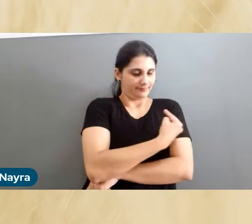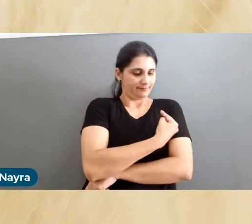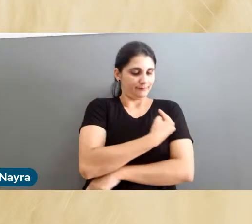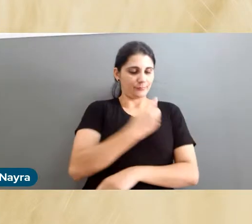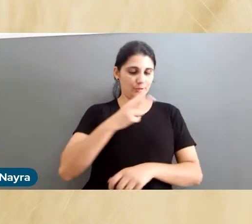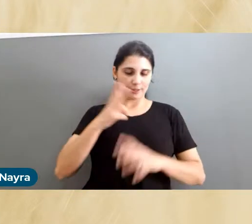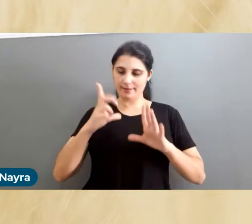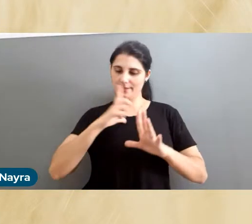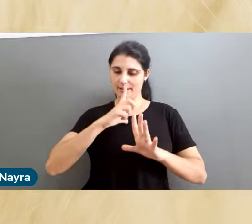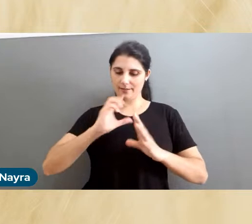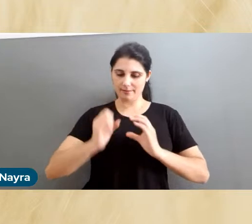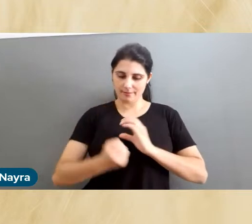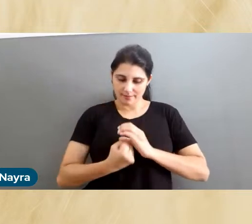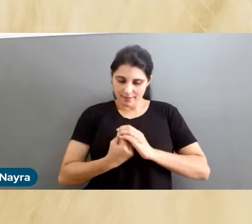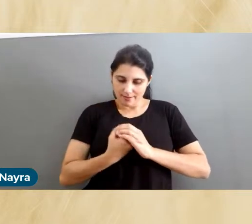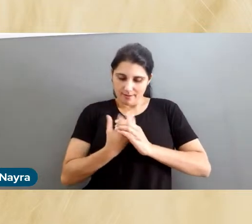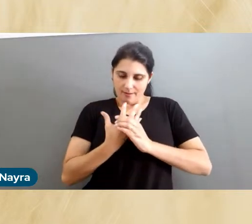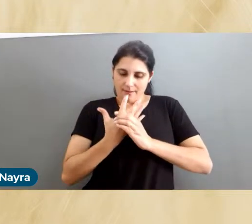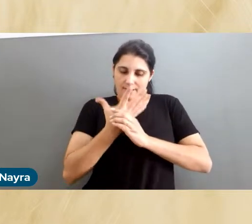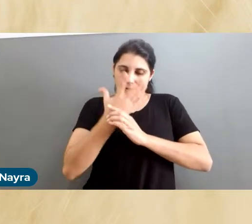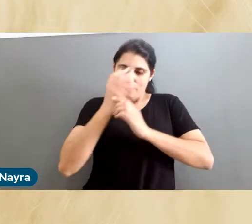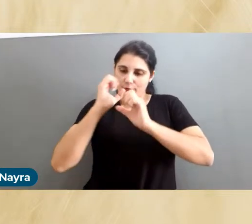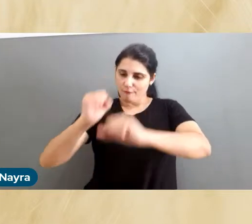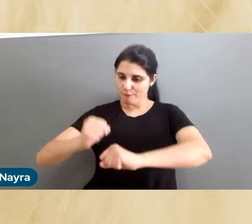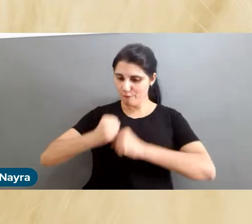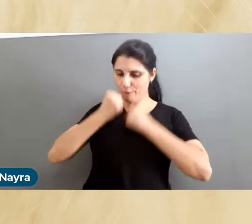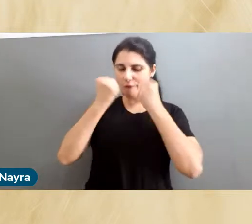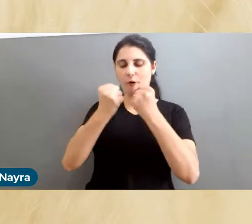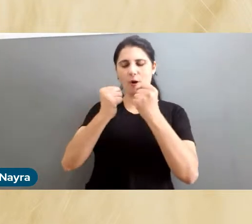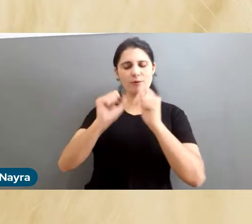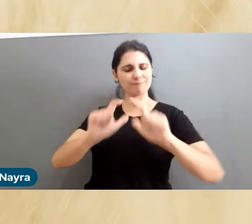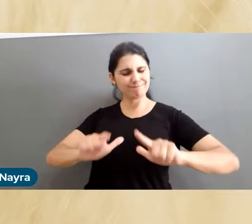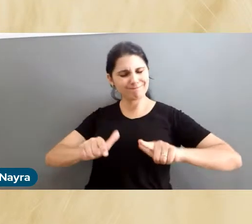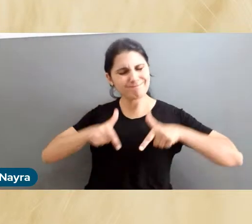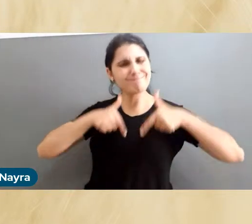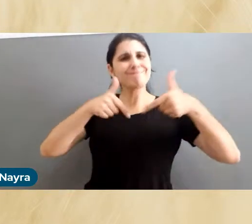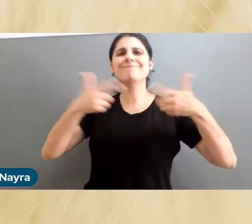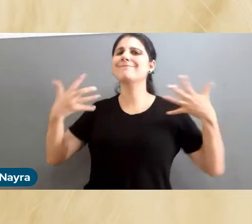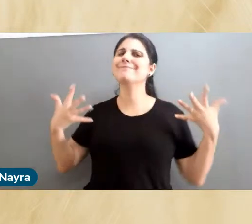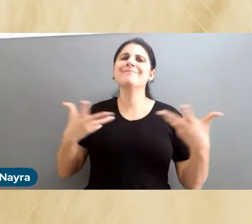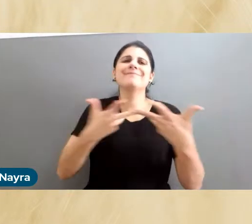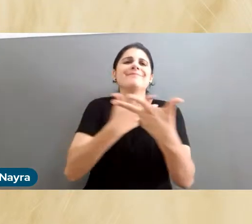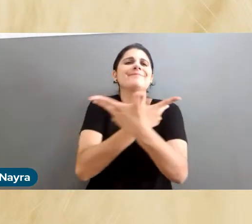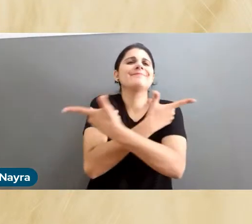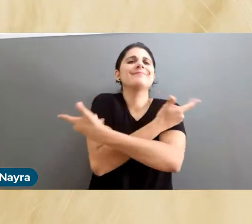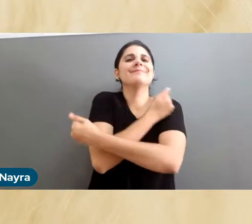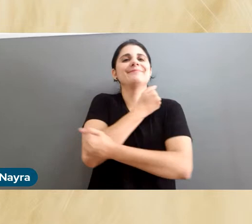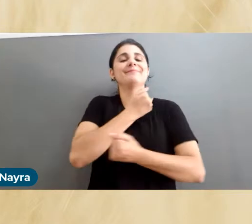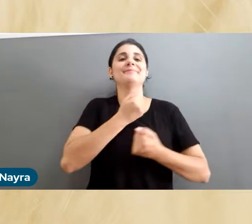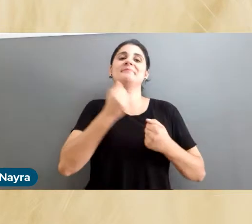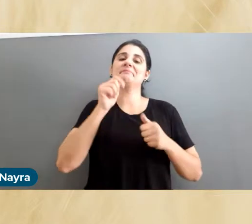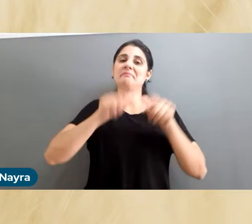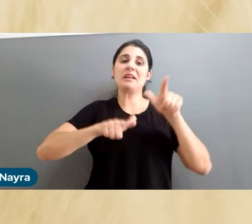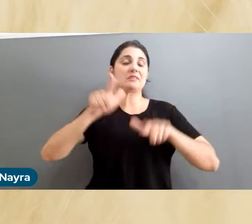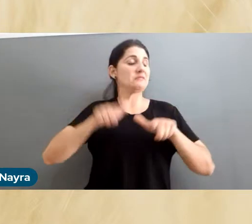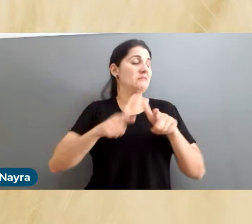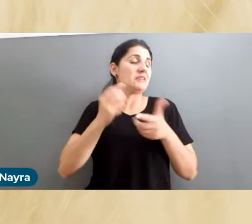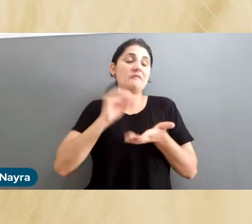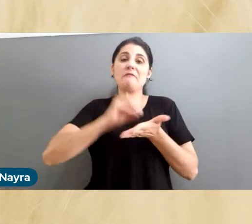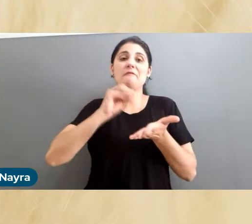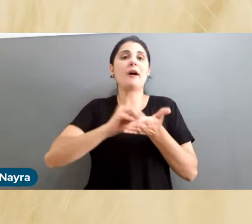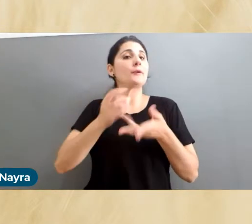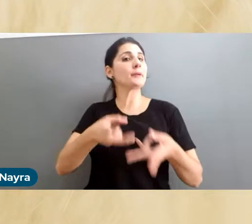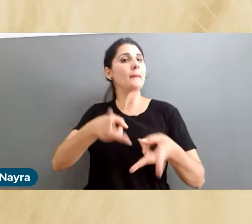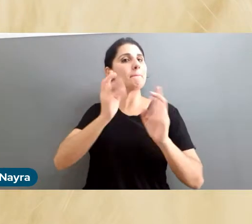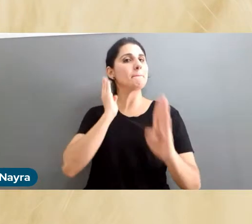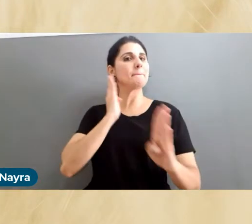forças divinas que são capazes de realizações extraordinárias que muitas vezes nós ainda não nos damos